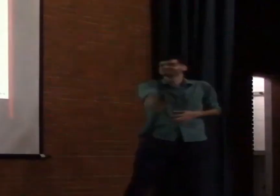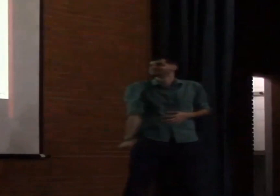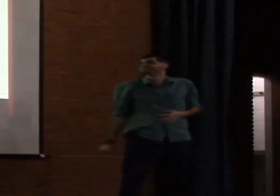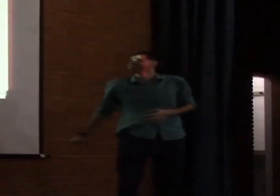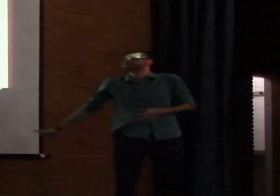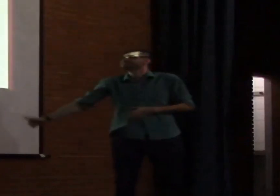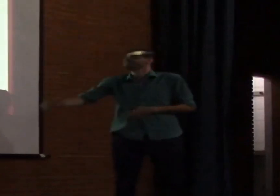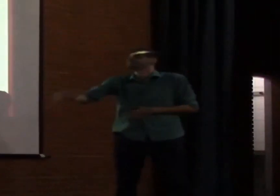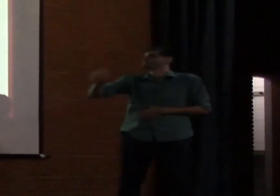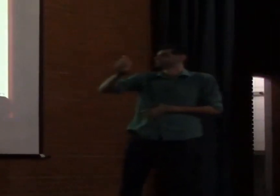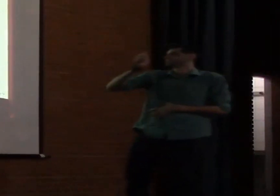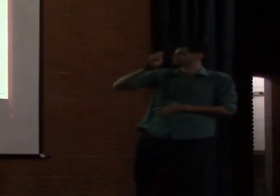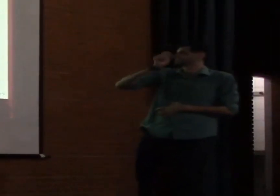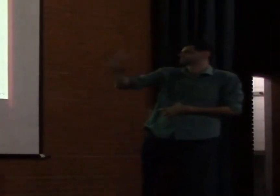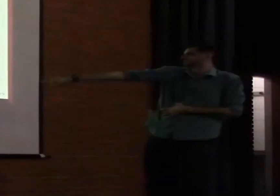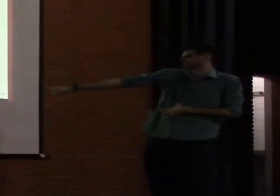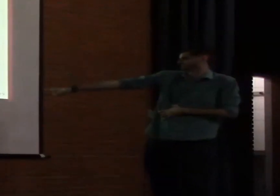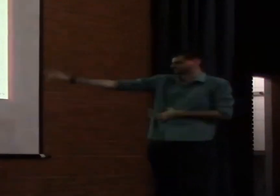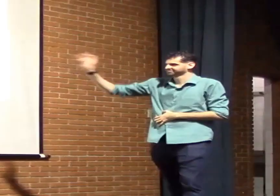isso, ok? Ó,